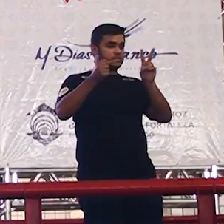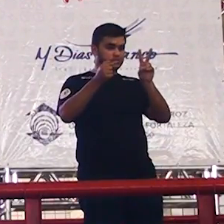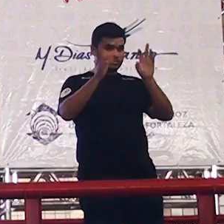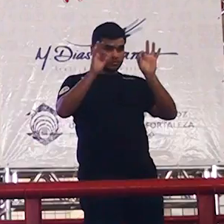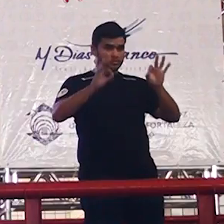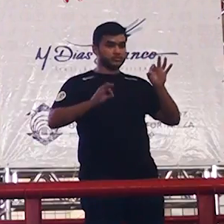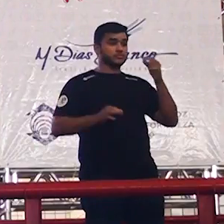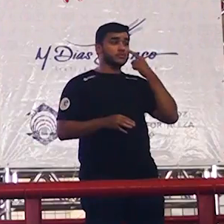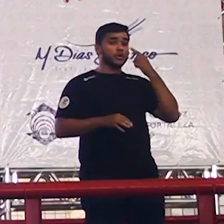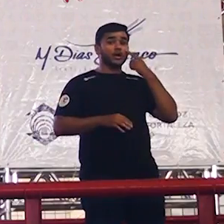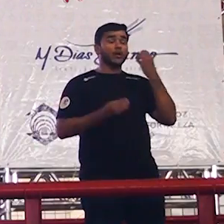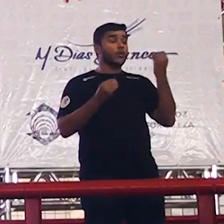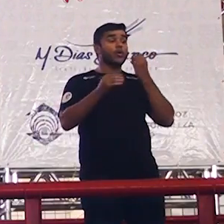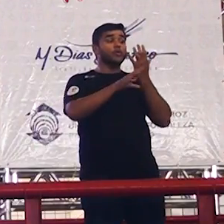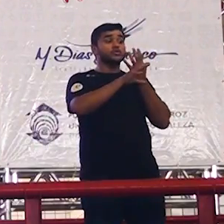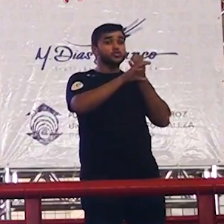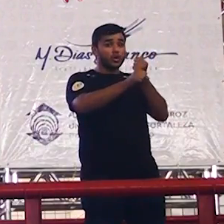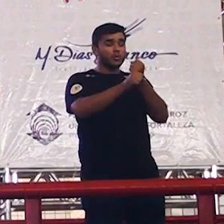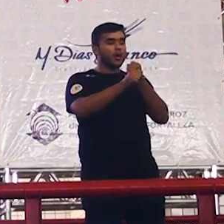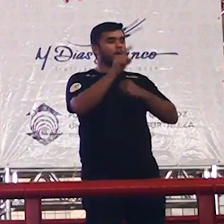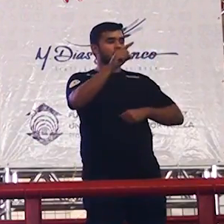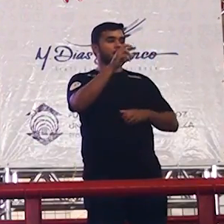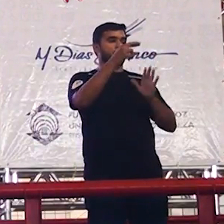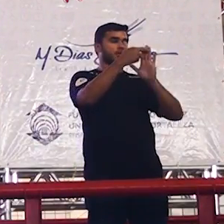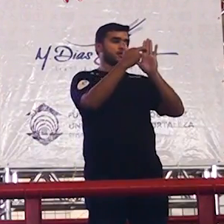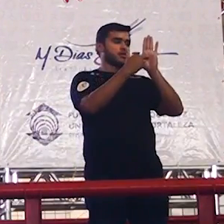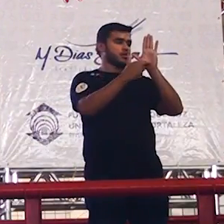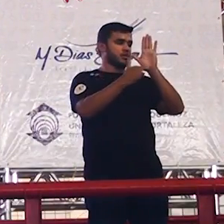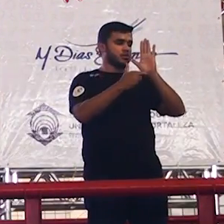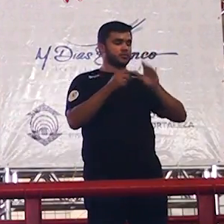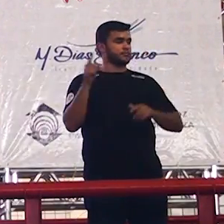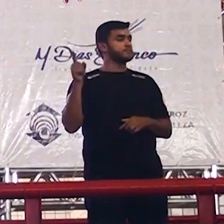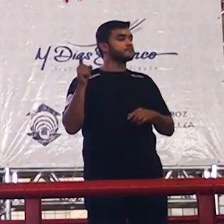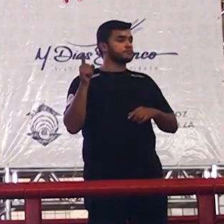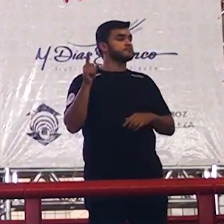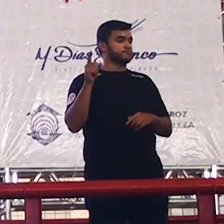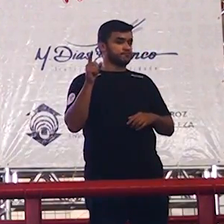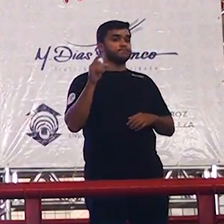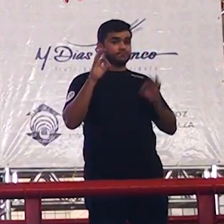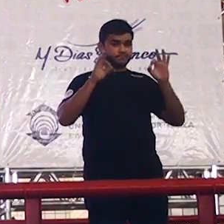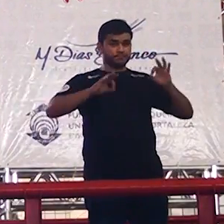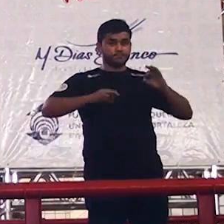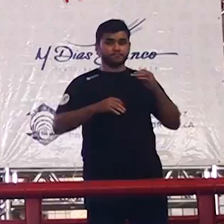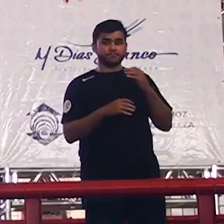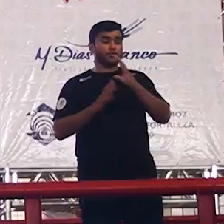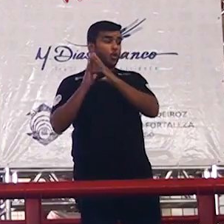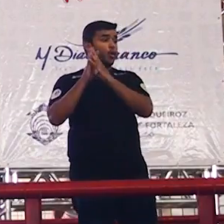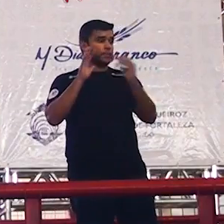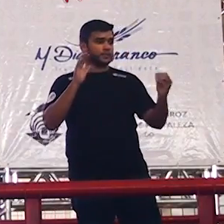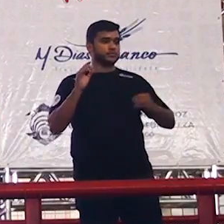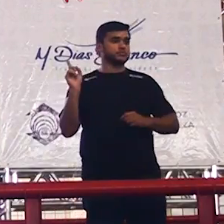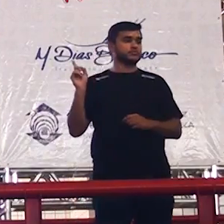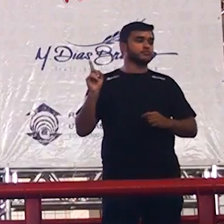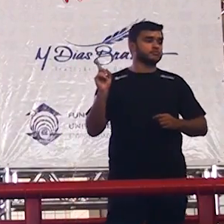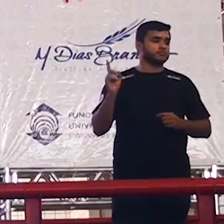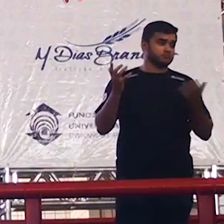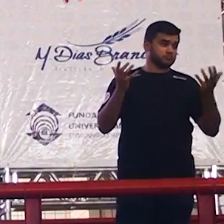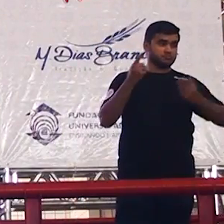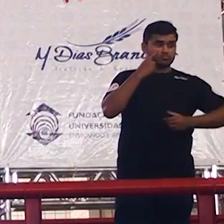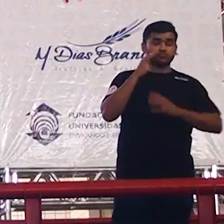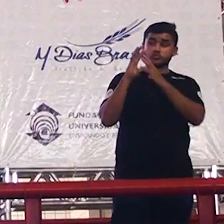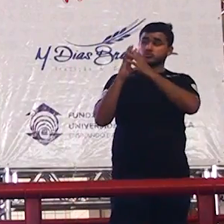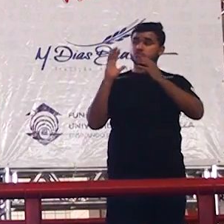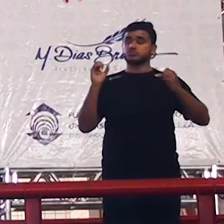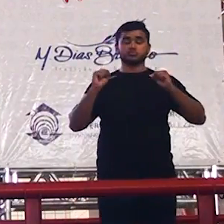É assim que aplica esta fórmula. Dê um tempo para vocês copiarem. Quem quiser copiar.